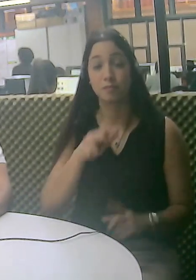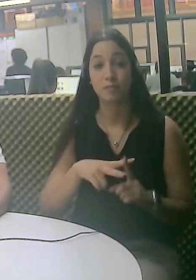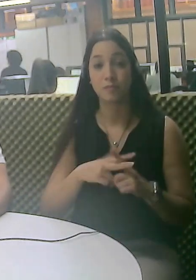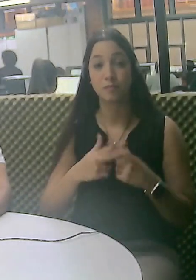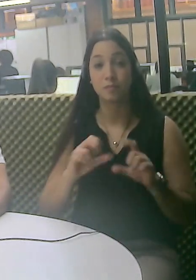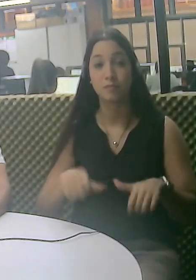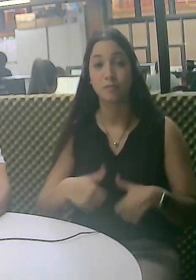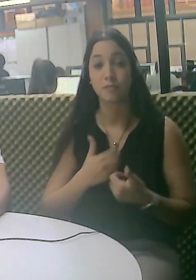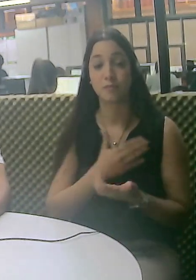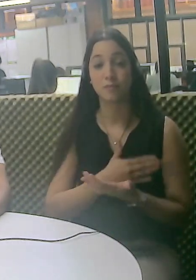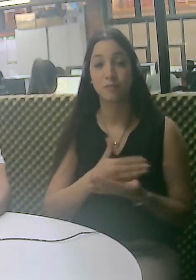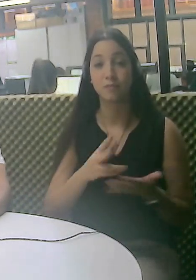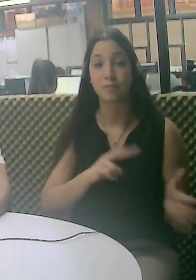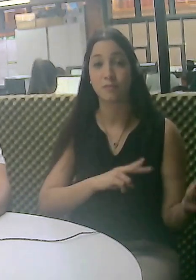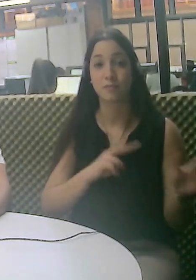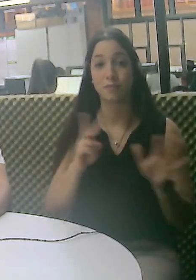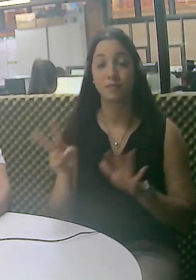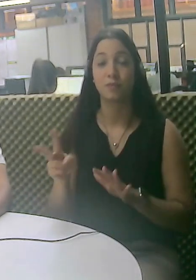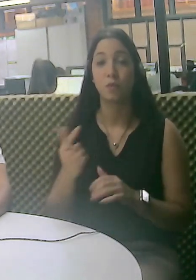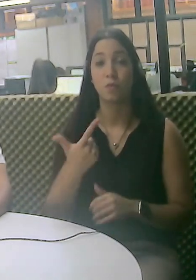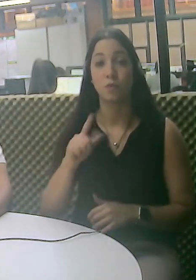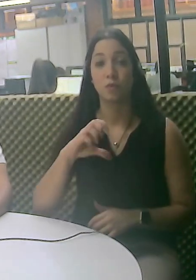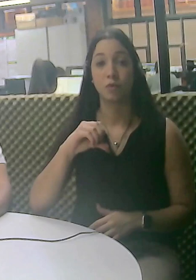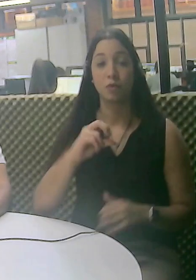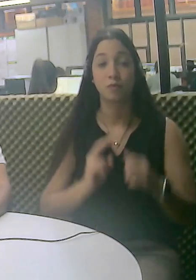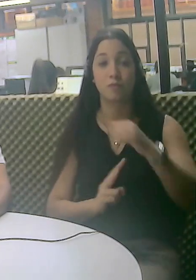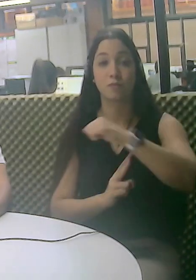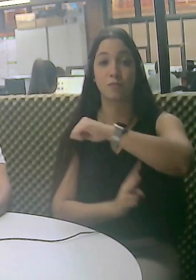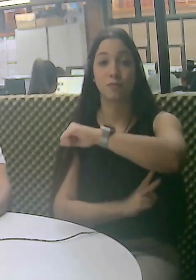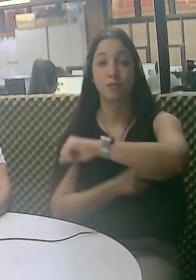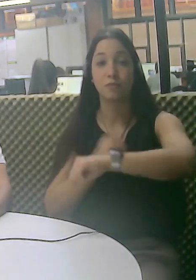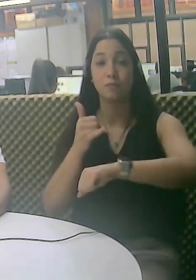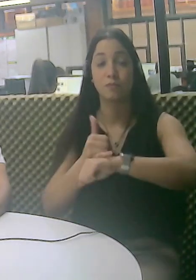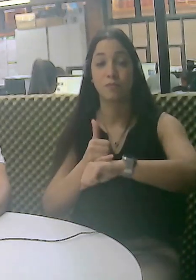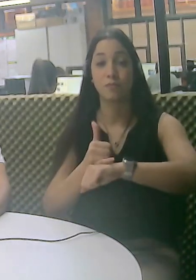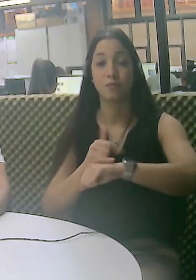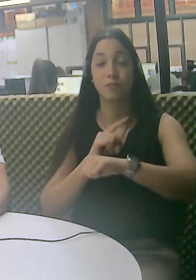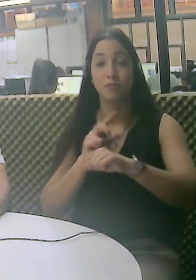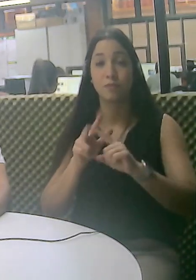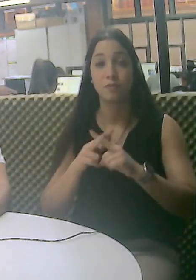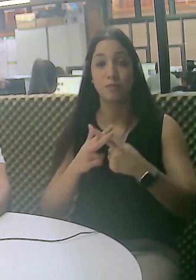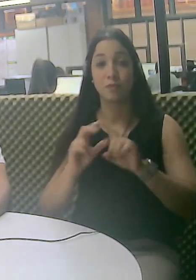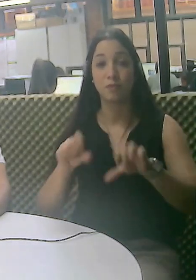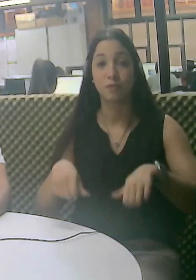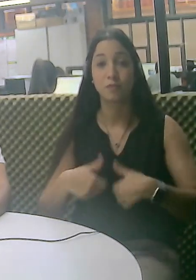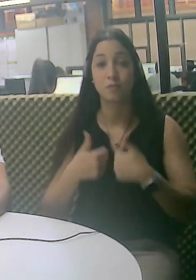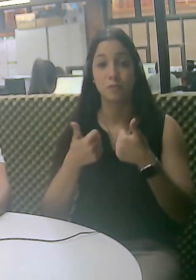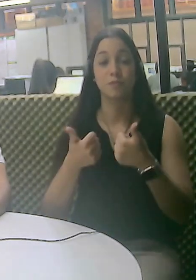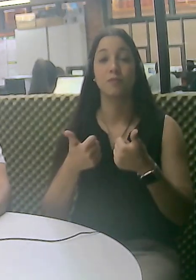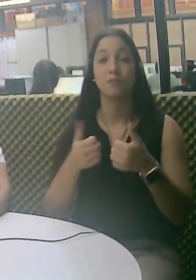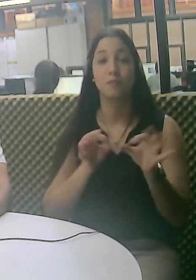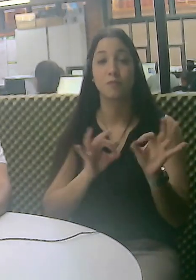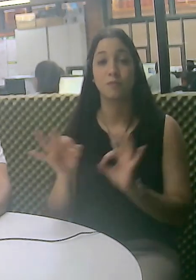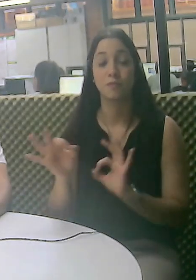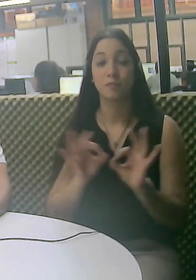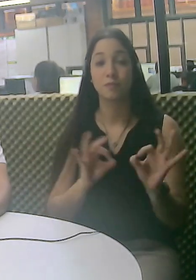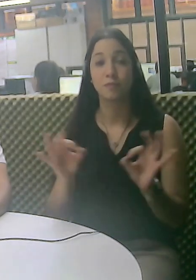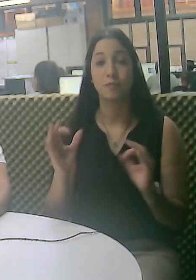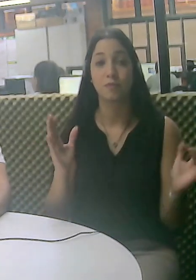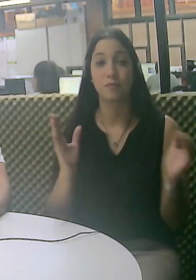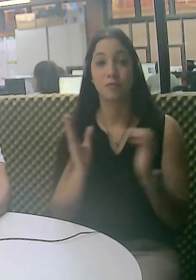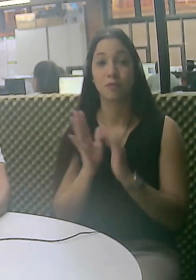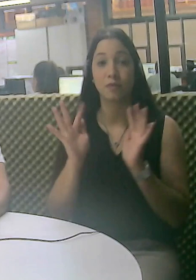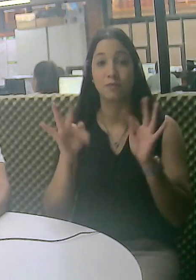foi iniciada nesta semana. Outras 9 passarelas metálicas serão totalmente reformadas pelo projeto até o